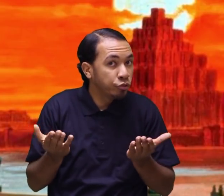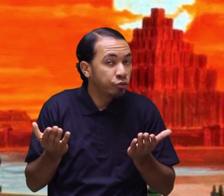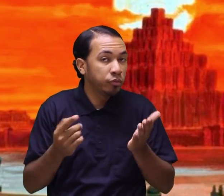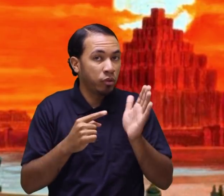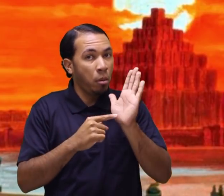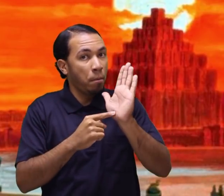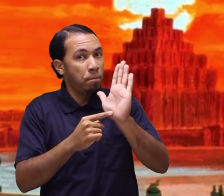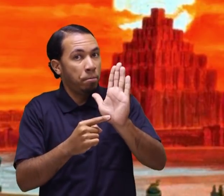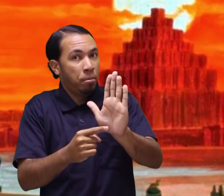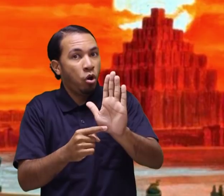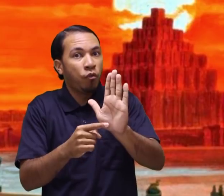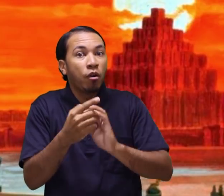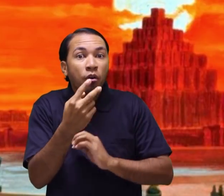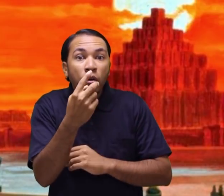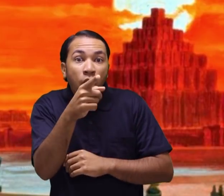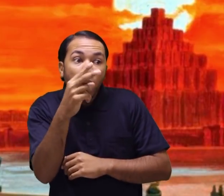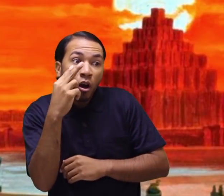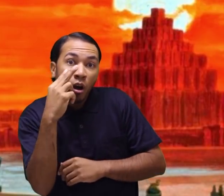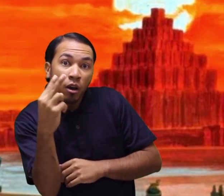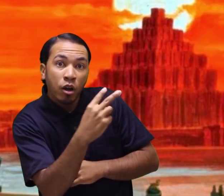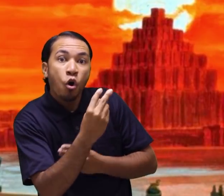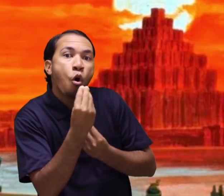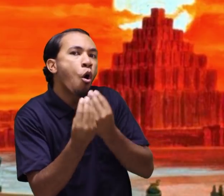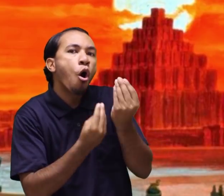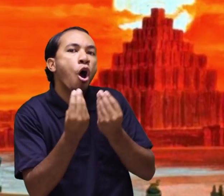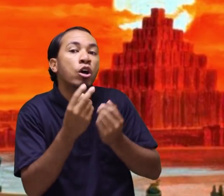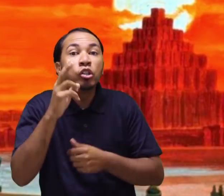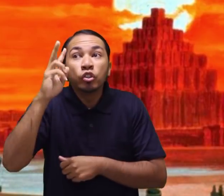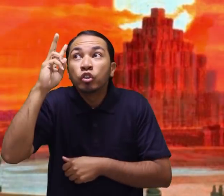impressionado. Hoje, quero apresentar para você